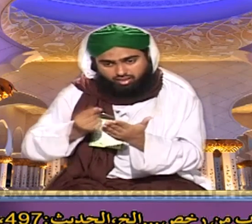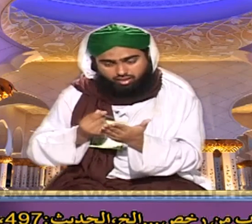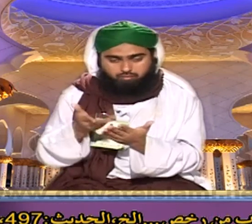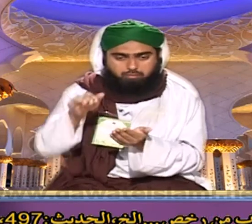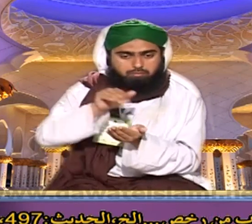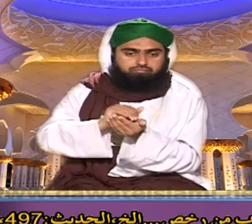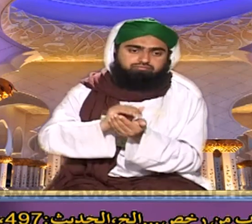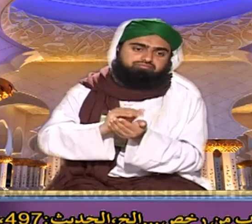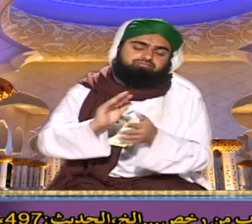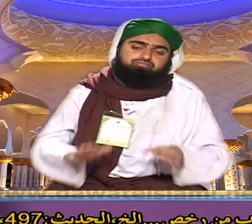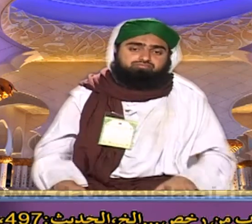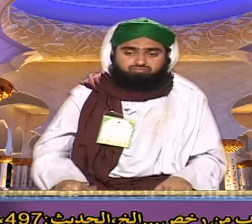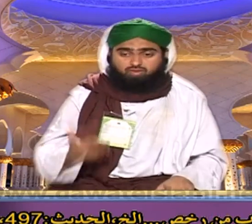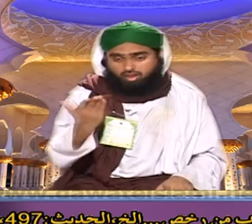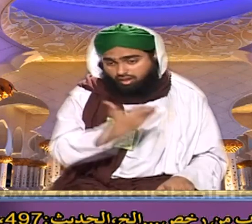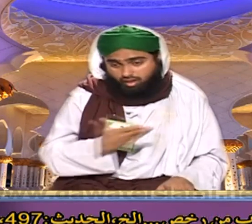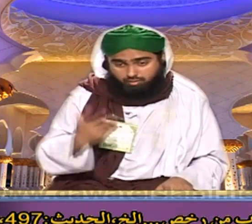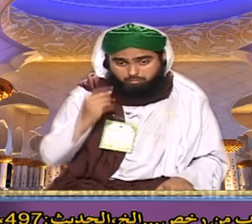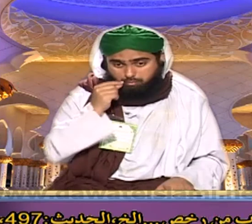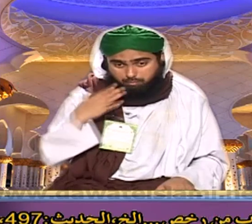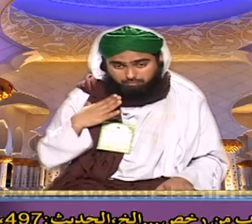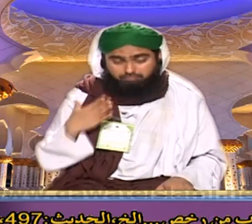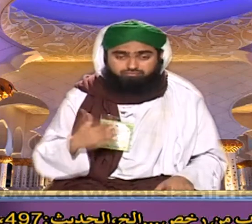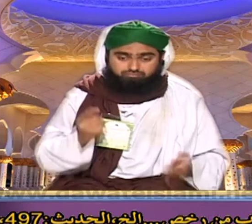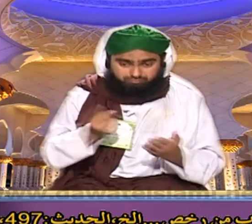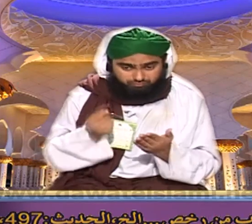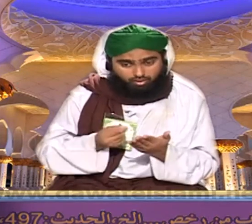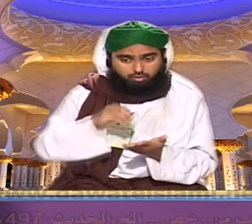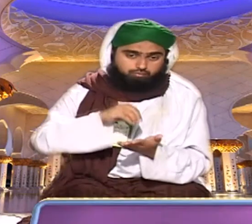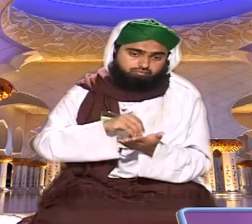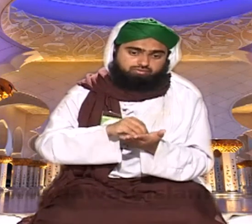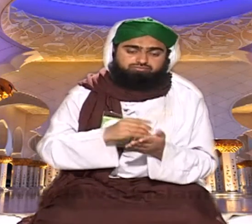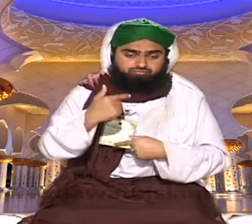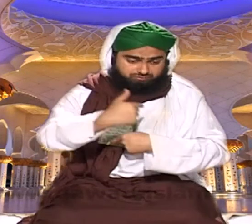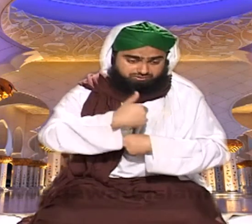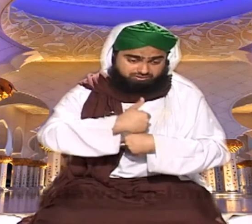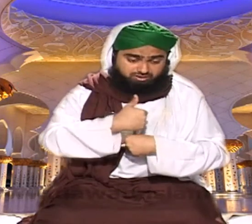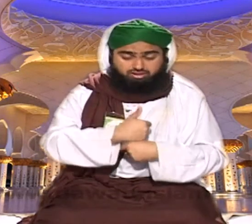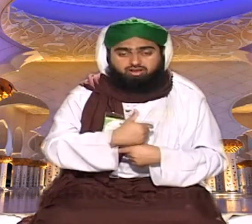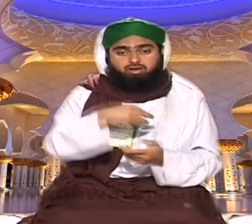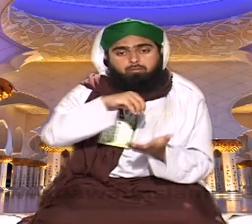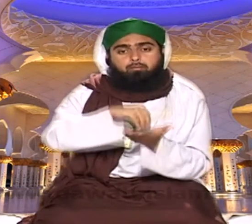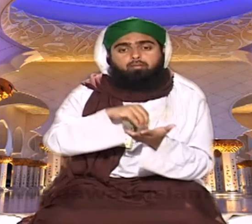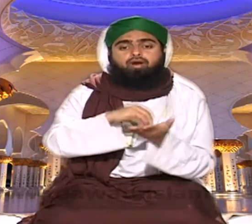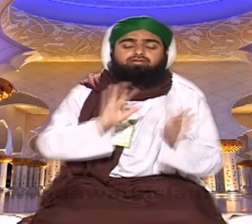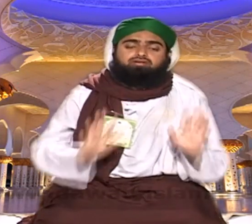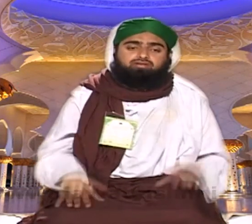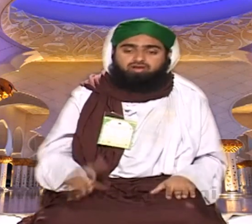لکھیں گے تو آپ کو کام آئے گا تو سیکھنے میں یہی انداز ہوتا ہے کہ ہم ایک دوسرے کو ترغیب دلائیں خود ترغیب کریں دیکھیں نا